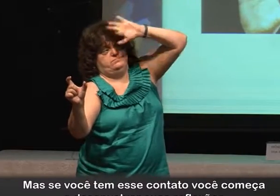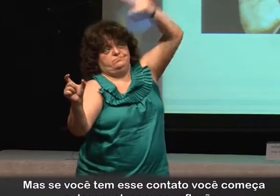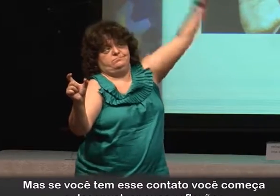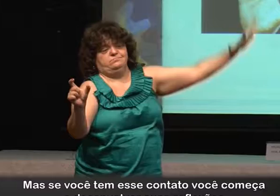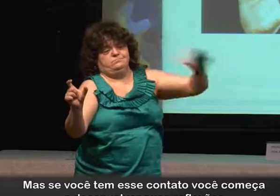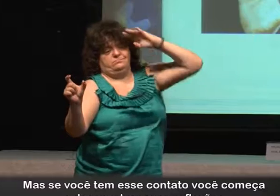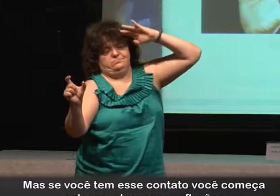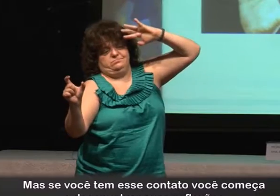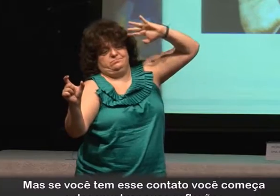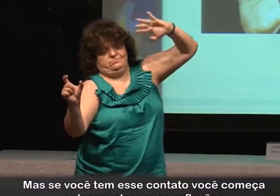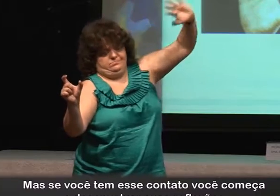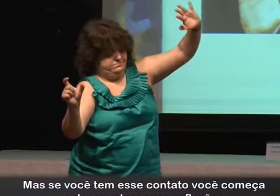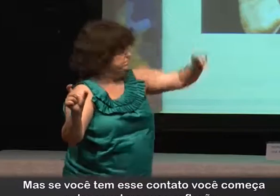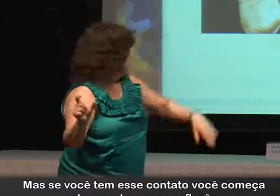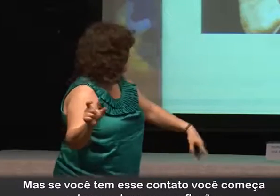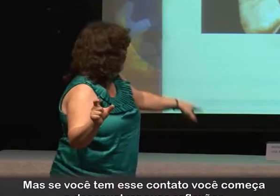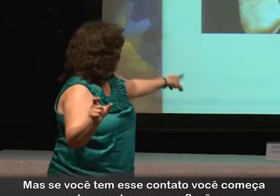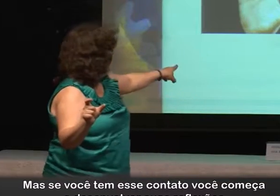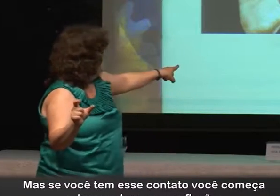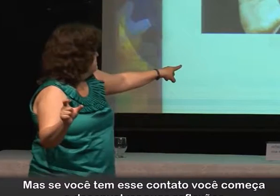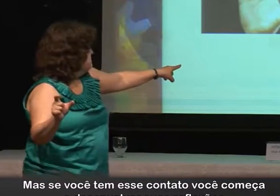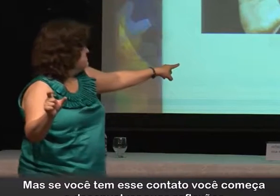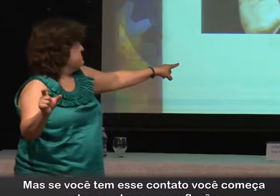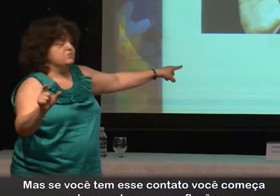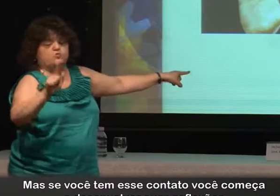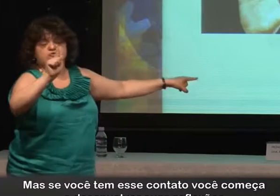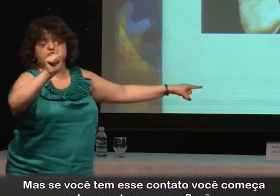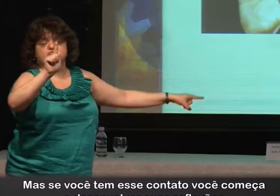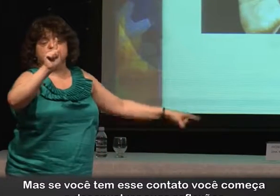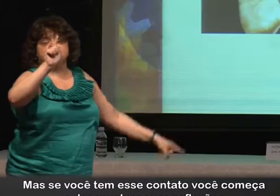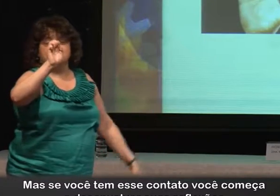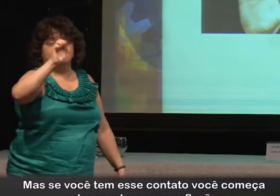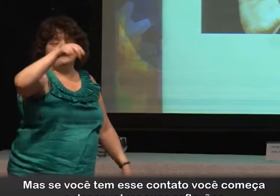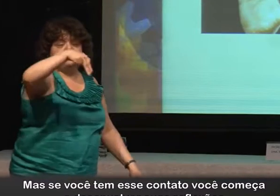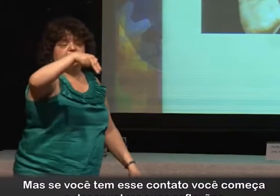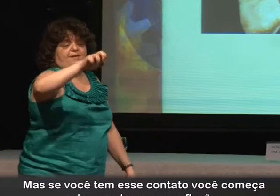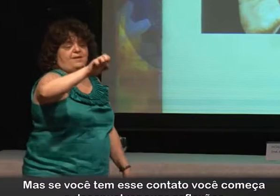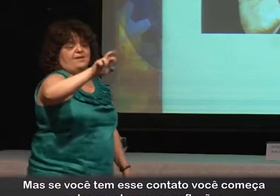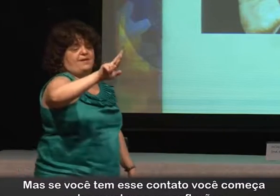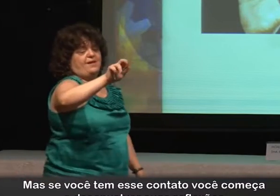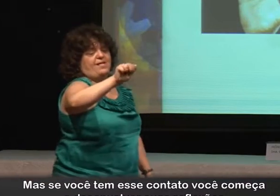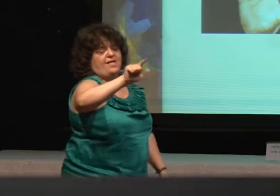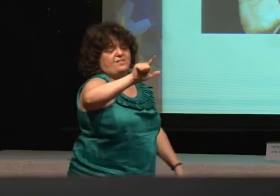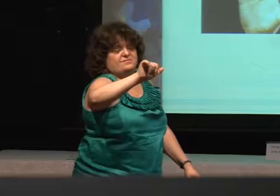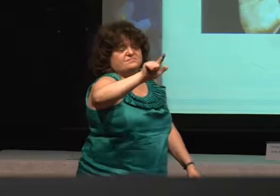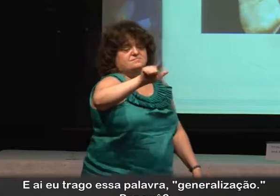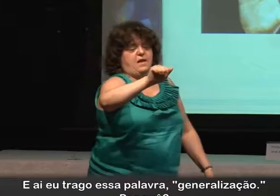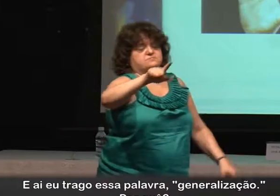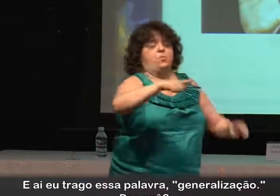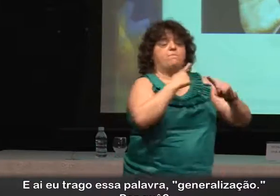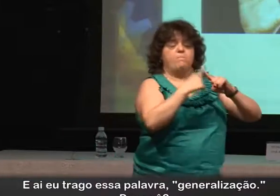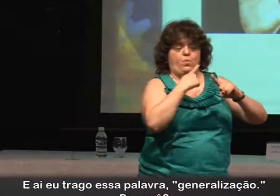você tem esse contato, você começa a desenvolver as suas reflexões. E aí eu trago essa